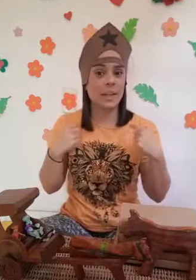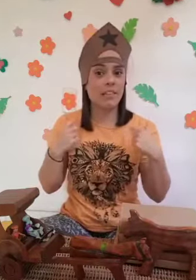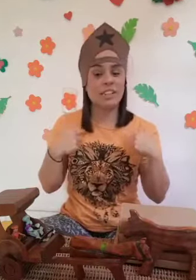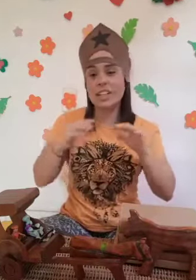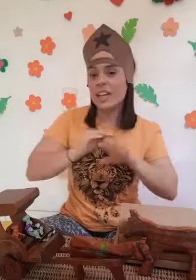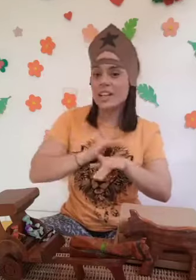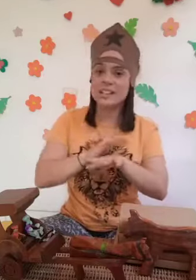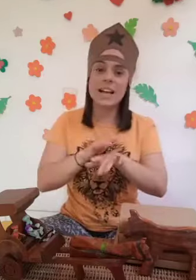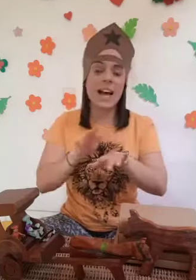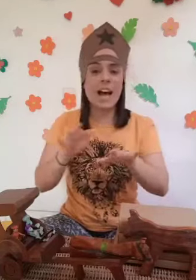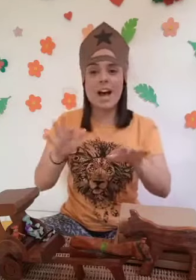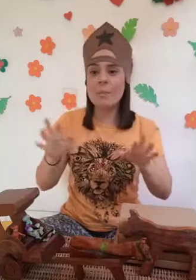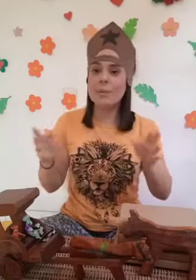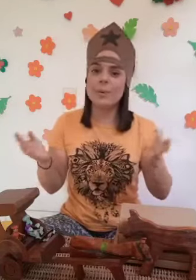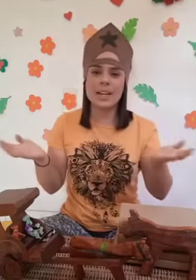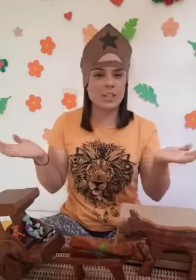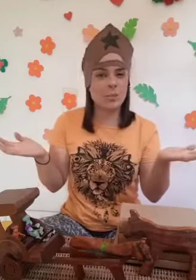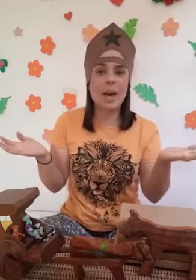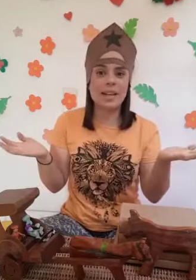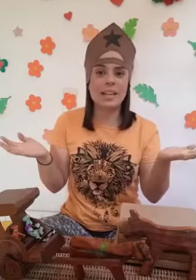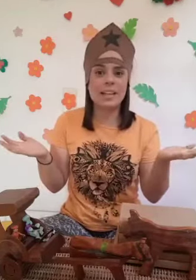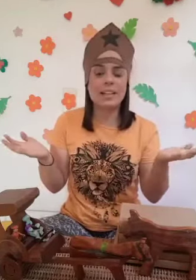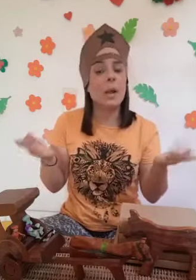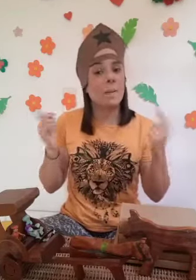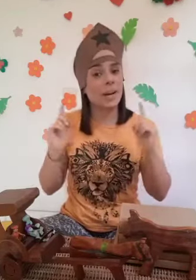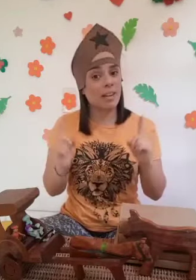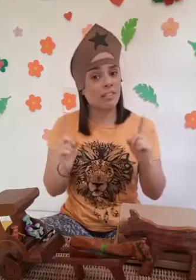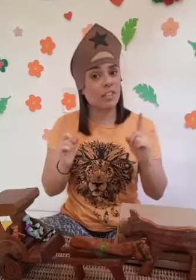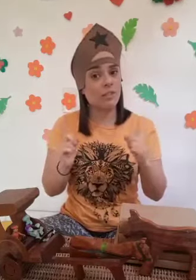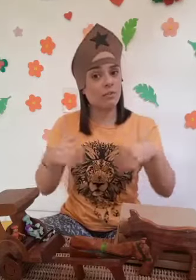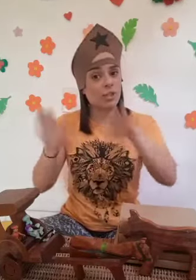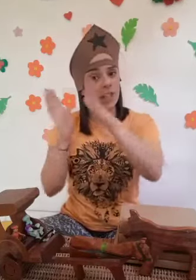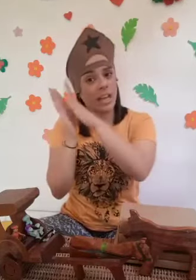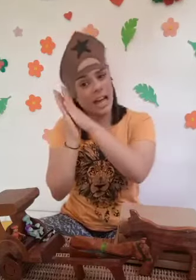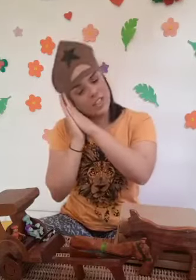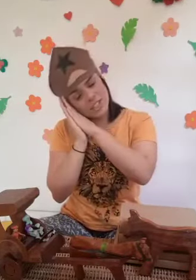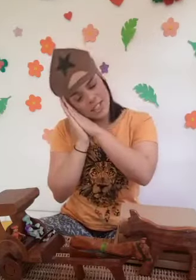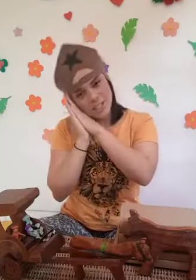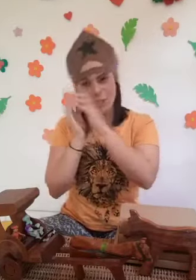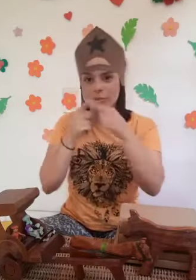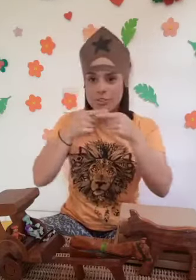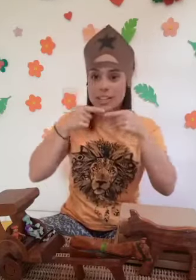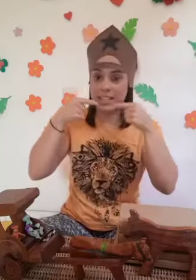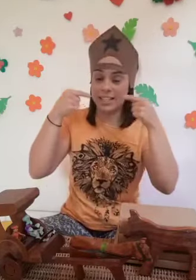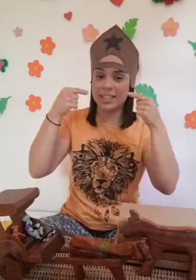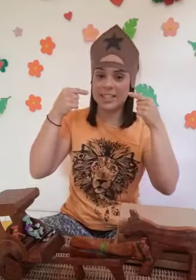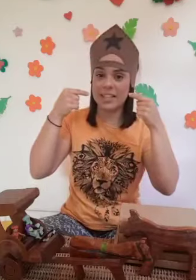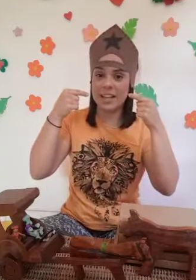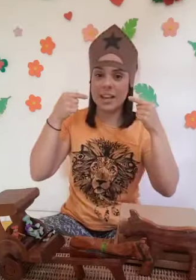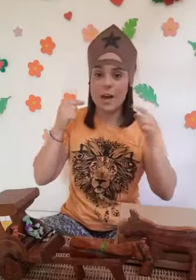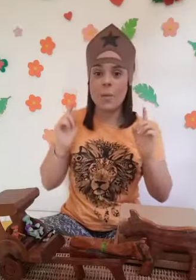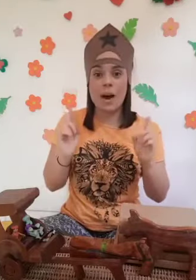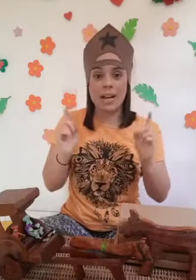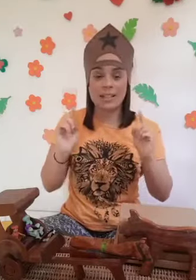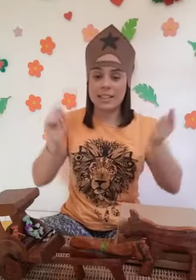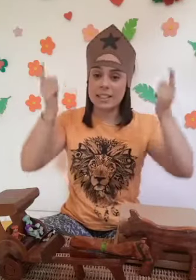Minha vida é andar por este país, pra ver se um dia descanso feliz, guardando